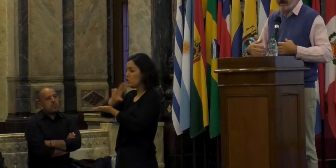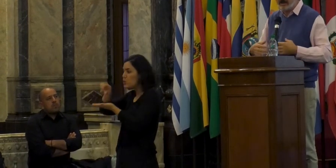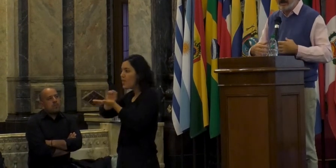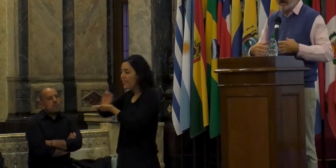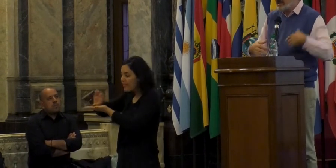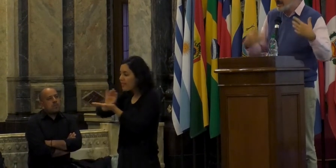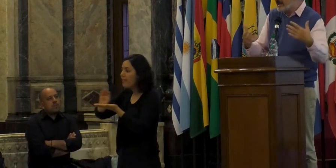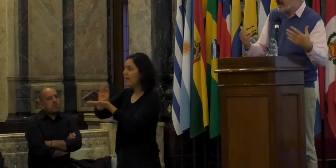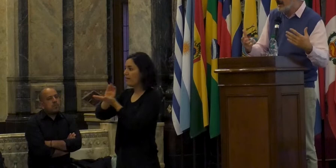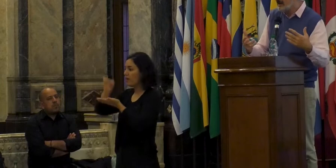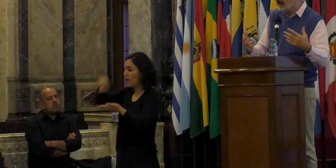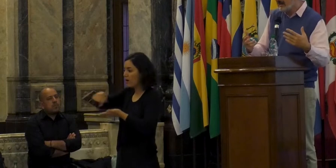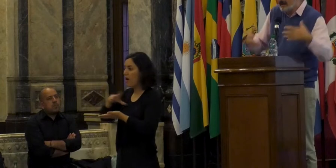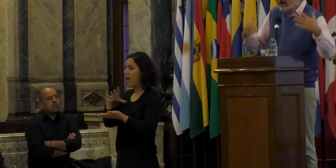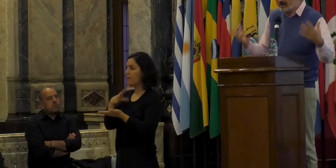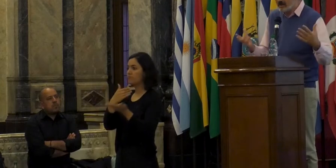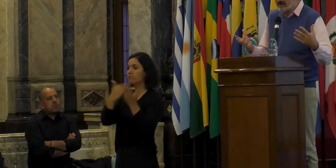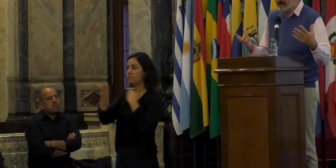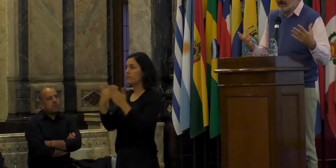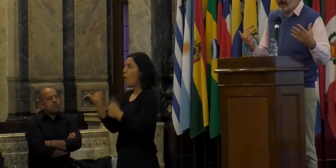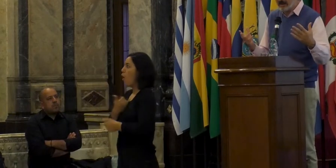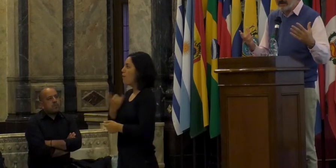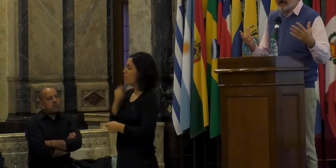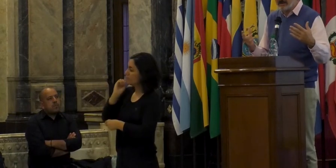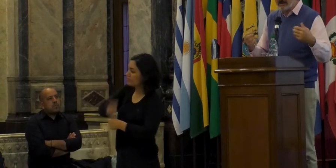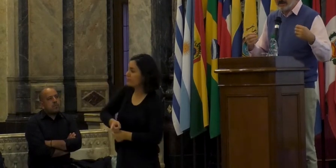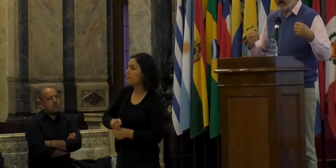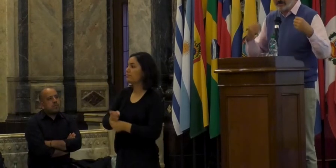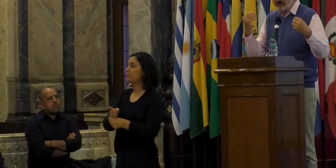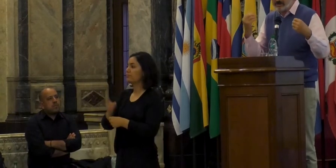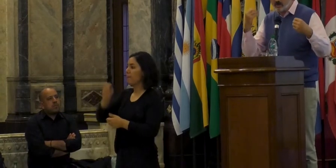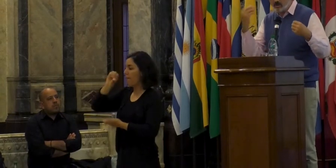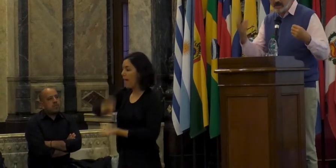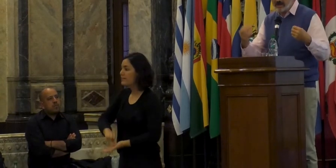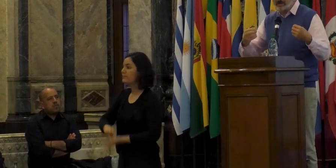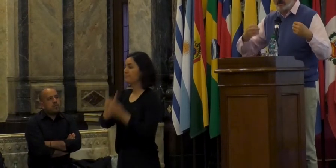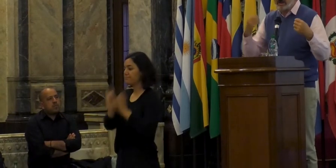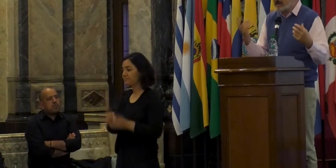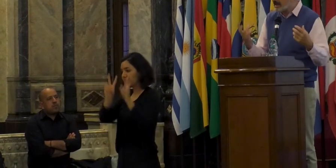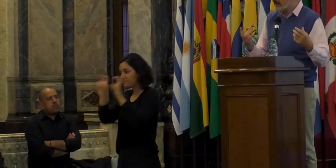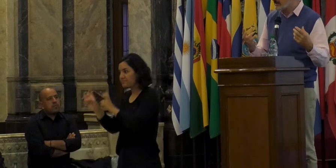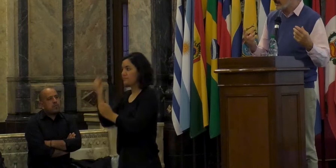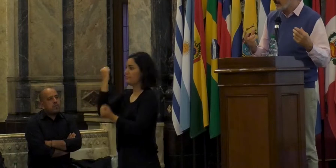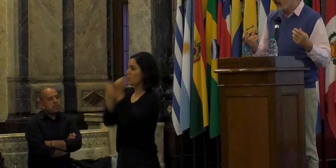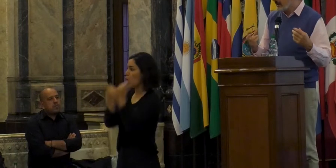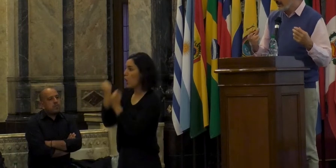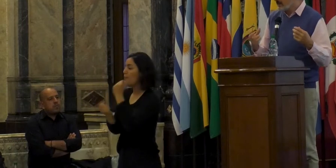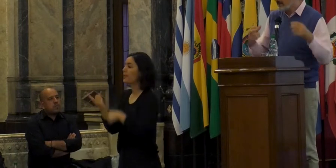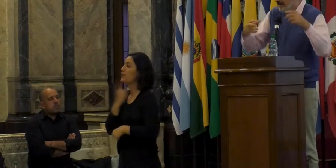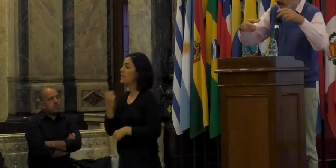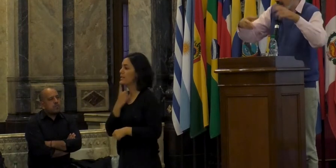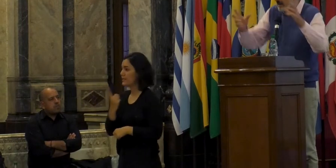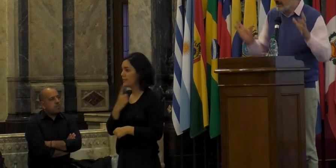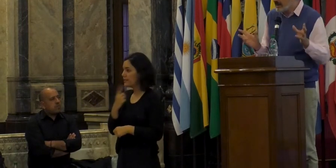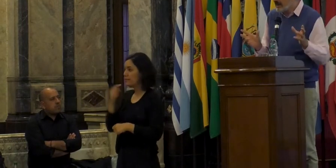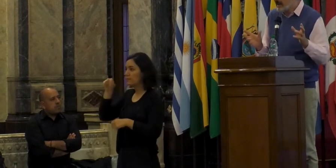se ventilan las decisiones nacionales, las cuestiones económicas, políticas, una